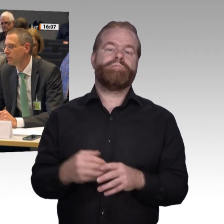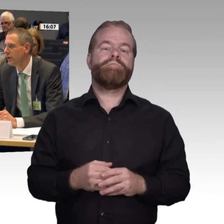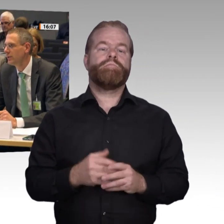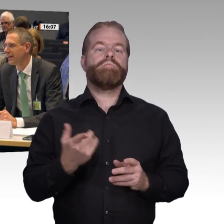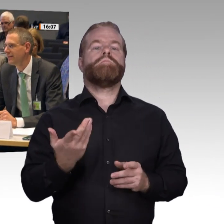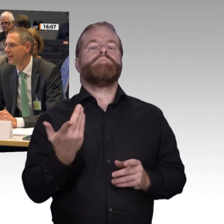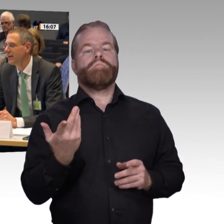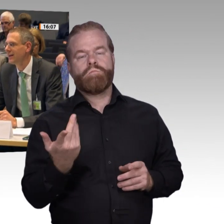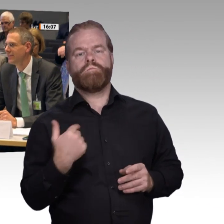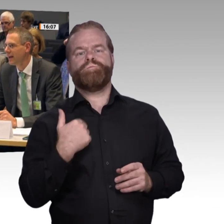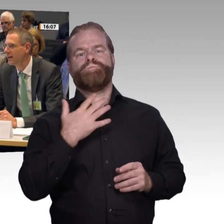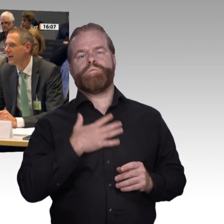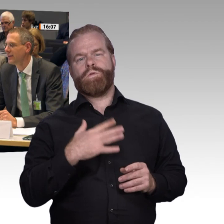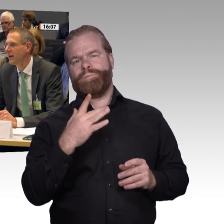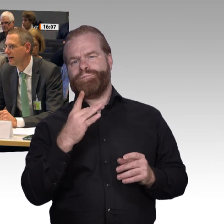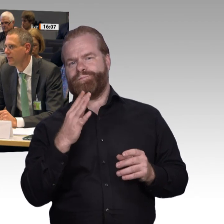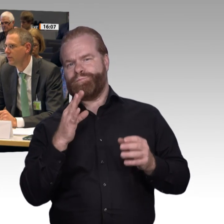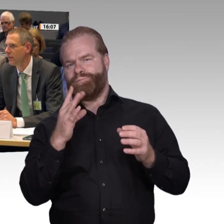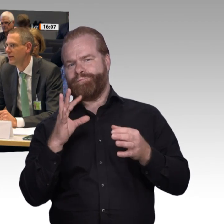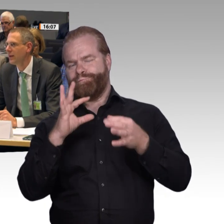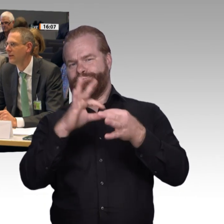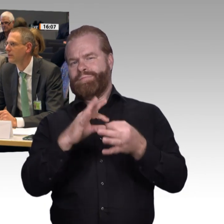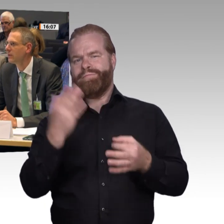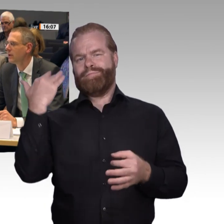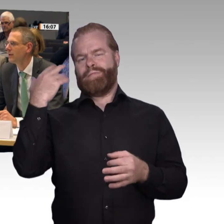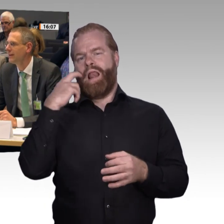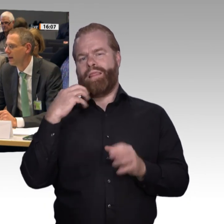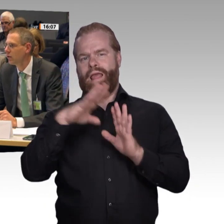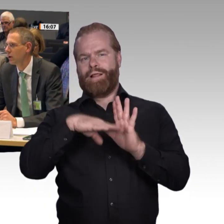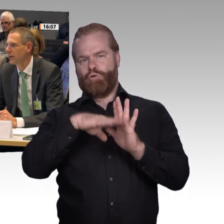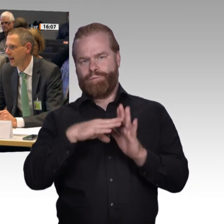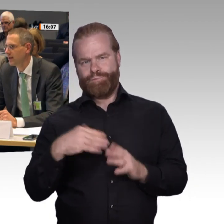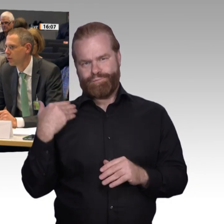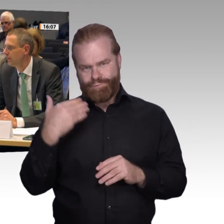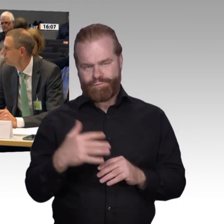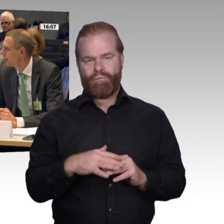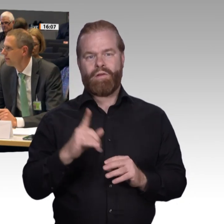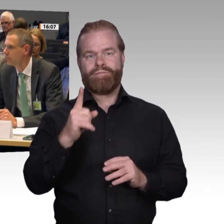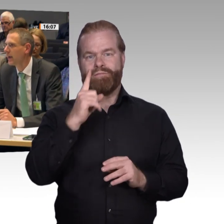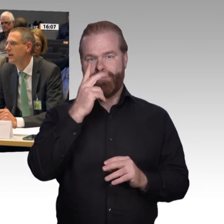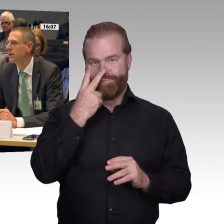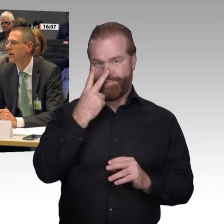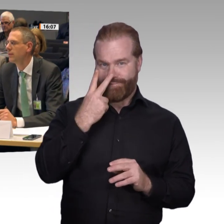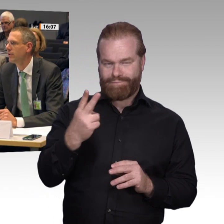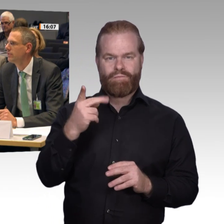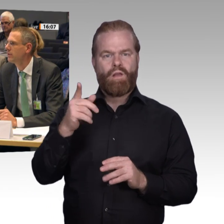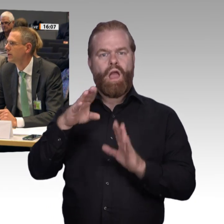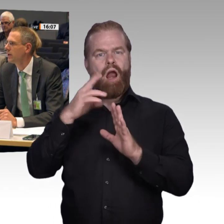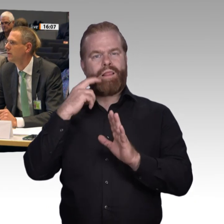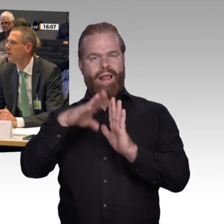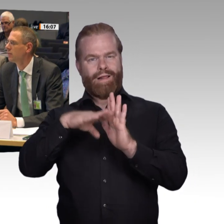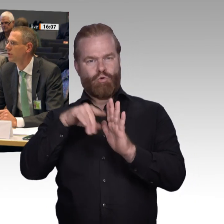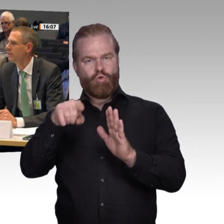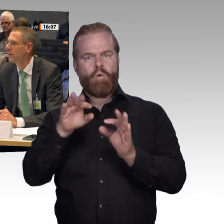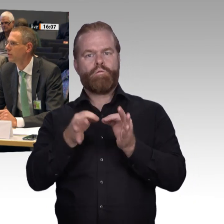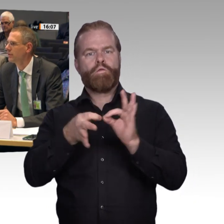innerhalb des Unterhaltsrechts eigentlich ganz sachgerecht an der Leistungsfähigkeit der Angehörigen angeknüpft. Ganz am Eingang, wenn Sie sich